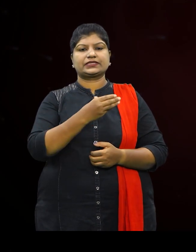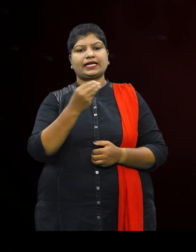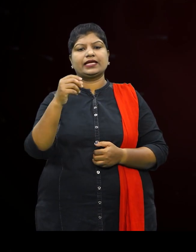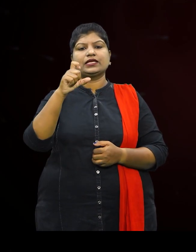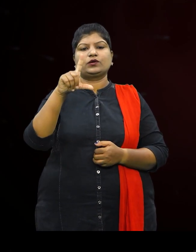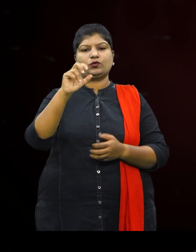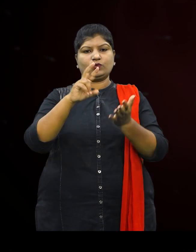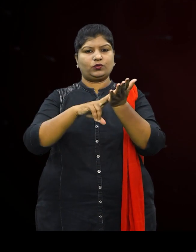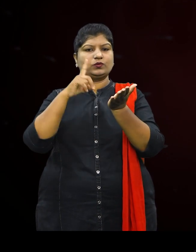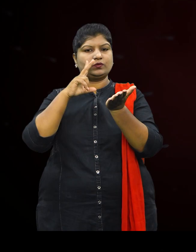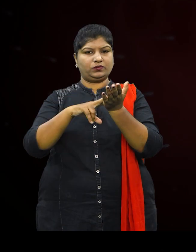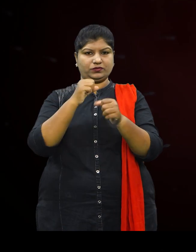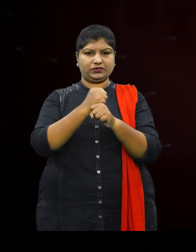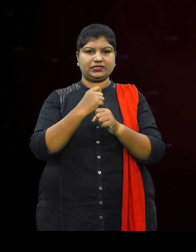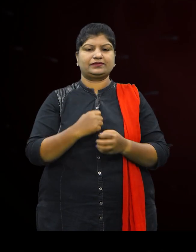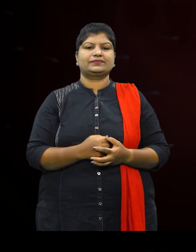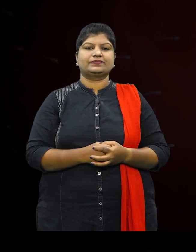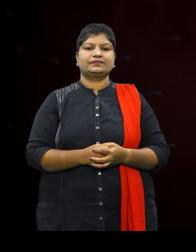प्रतिरूपण।